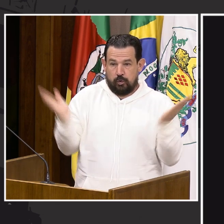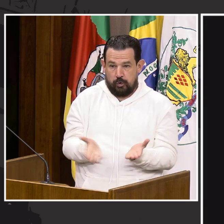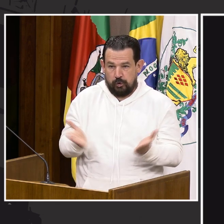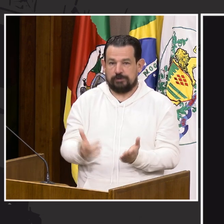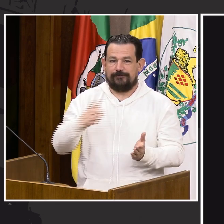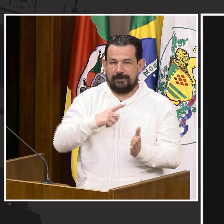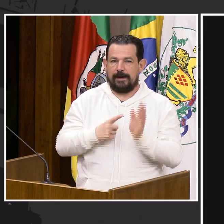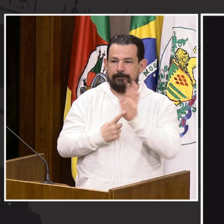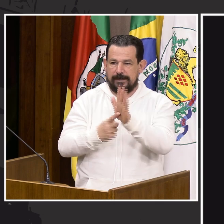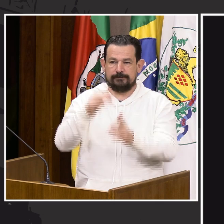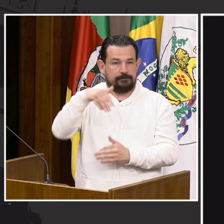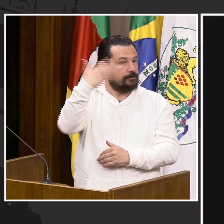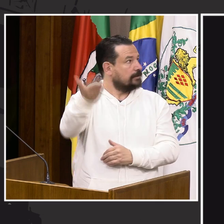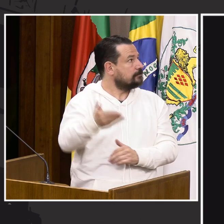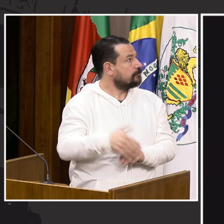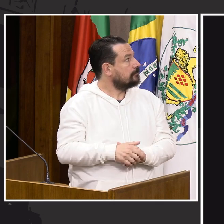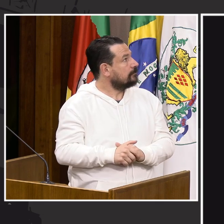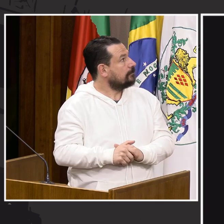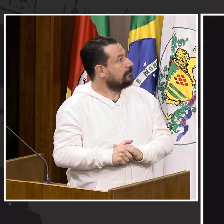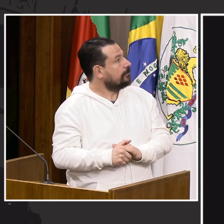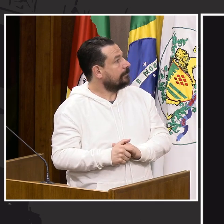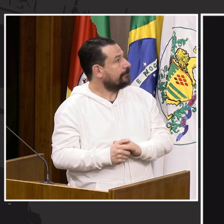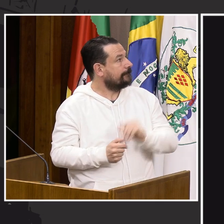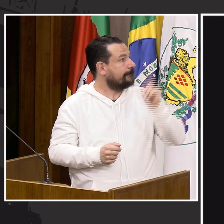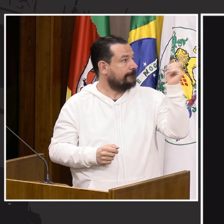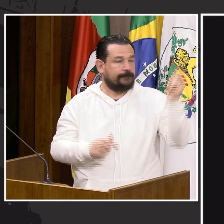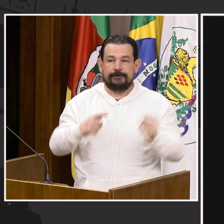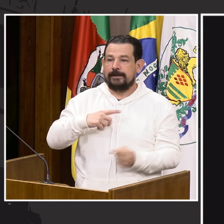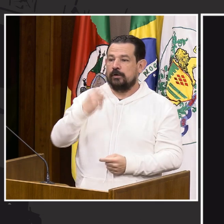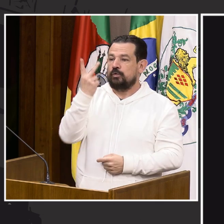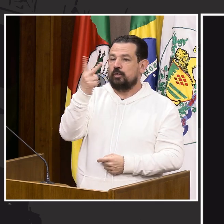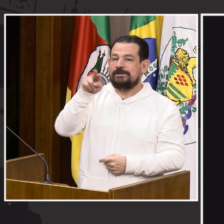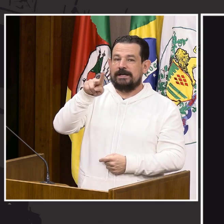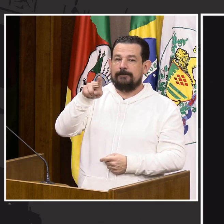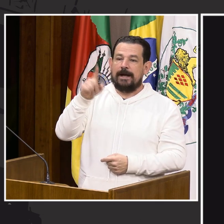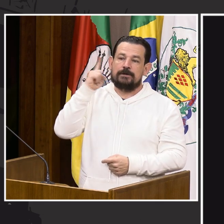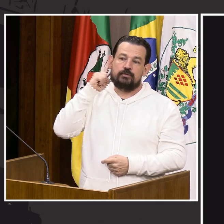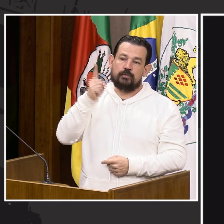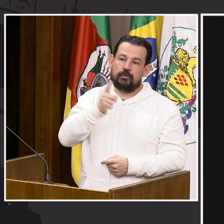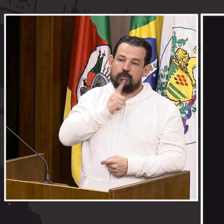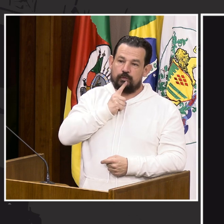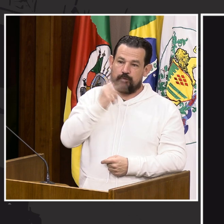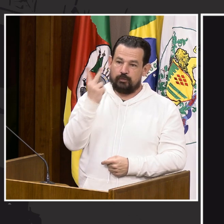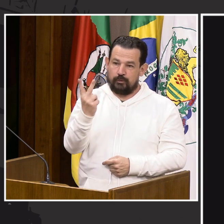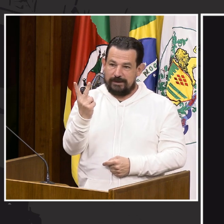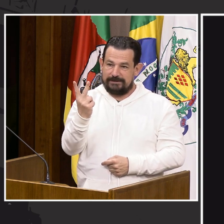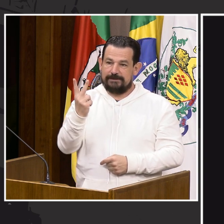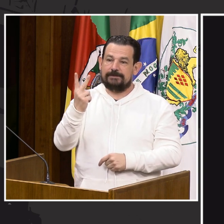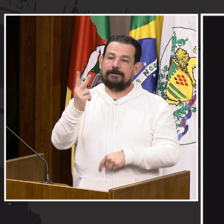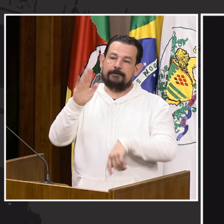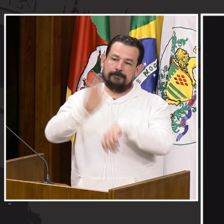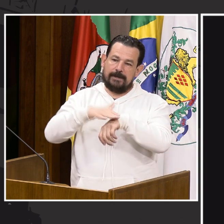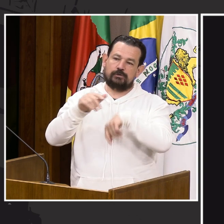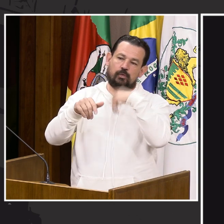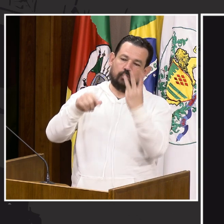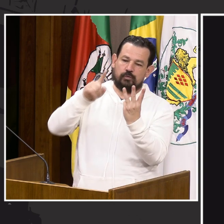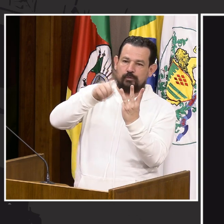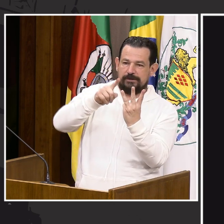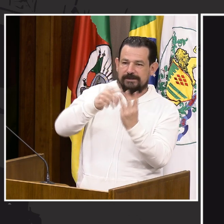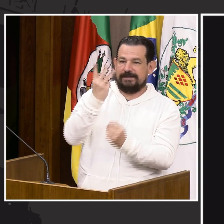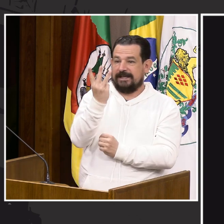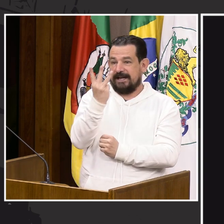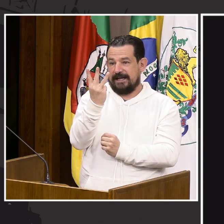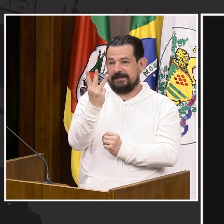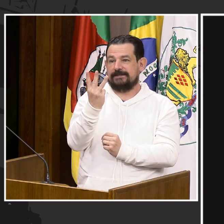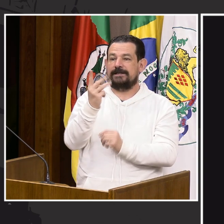luta, nesse protagonismo, nessa apresentação para toda a sociedade. Hoje, então, né, à noite teremos 2 irmãos